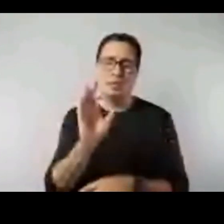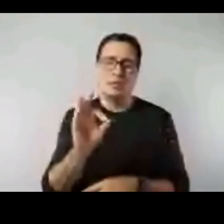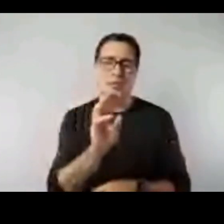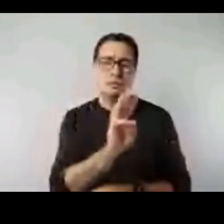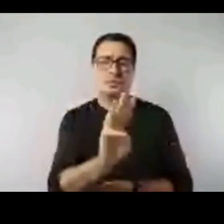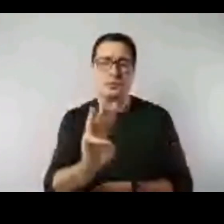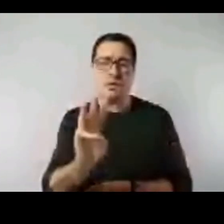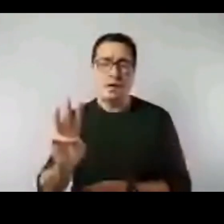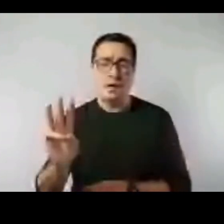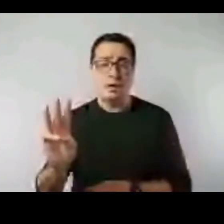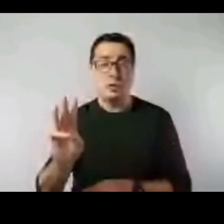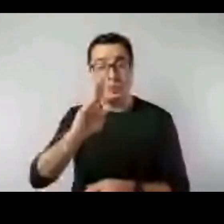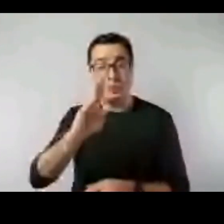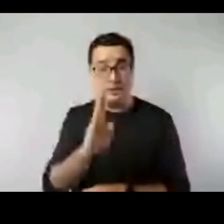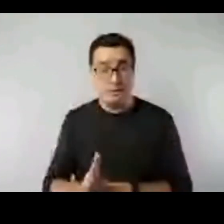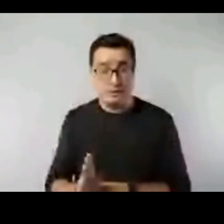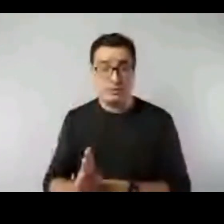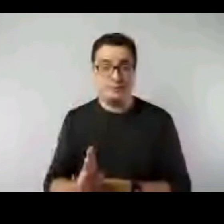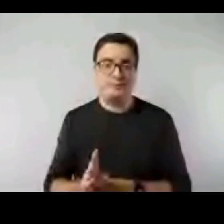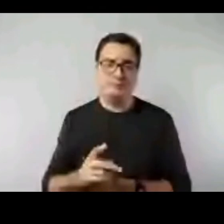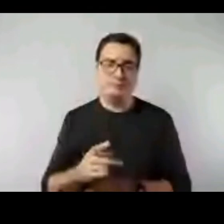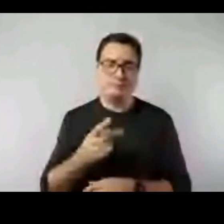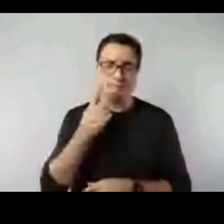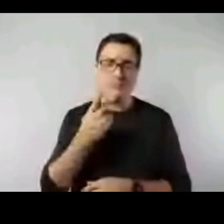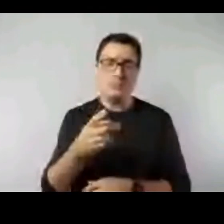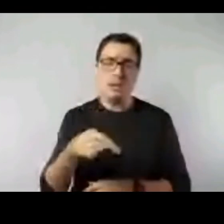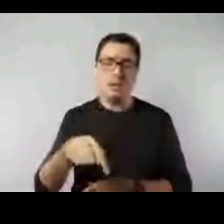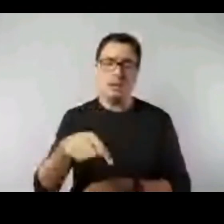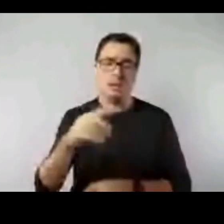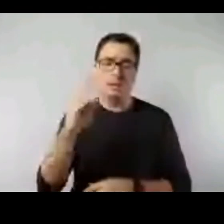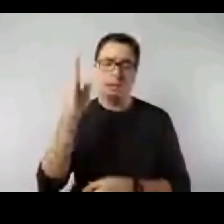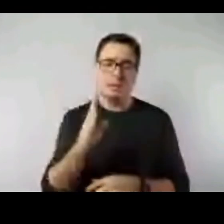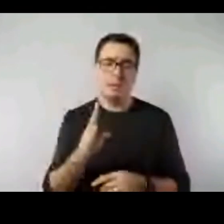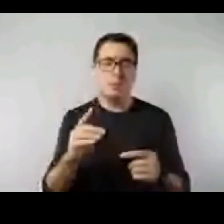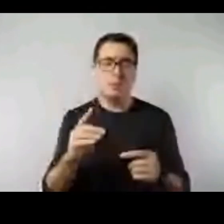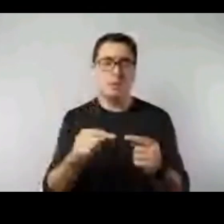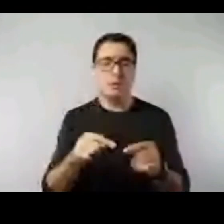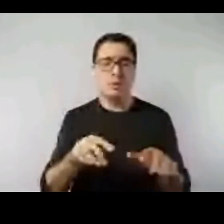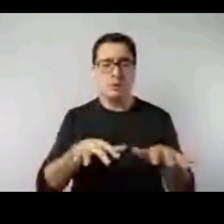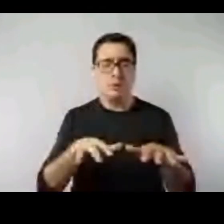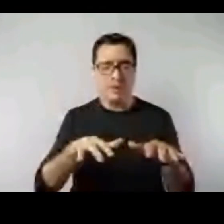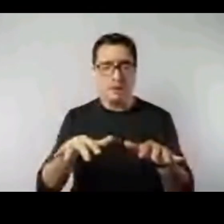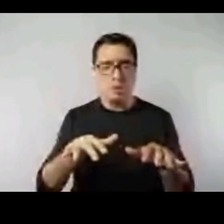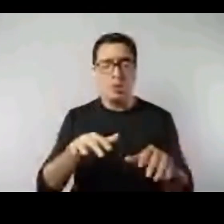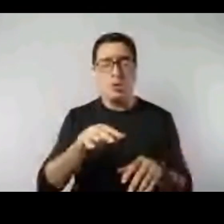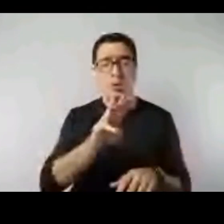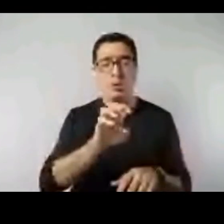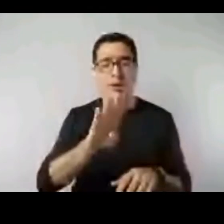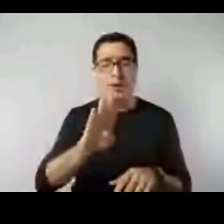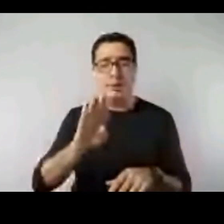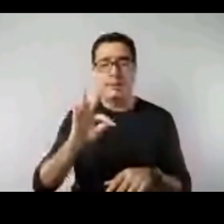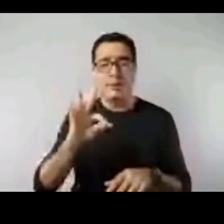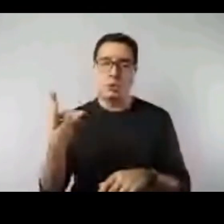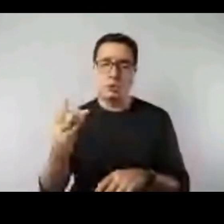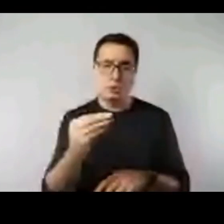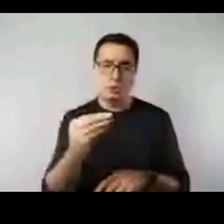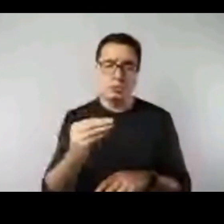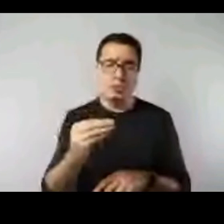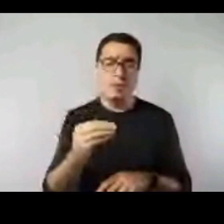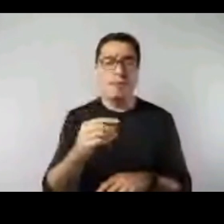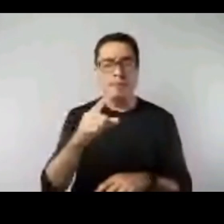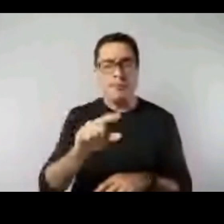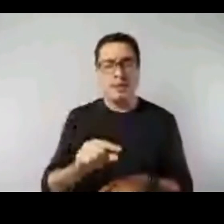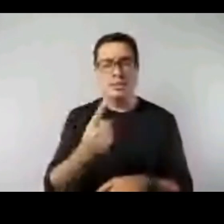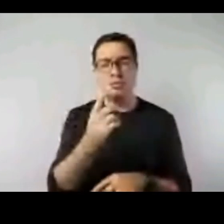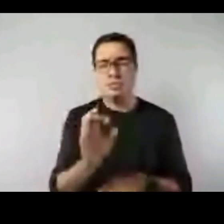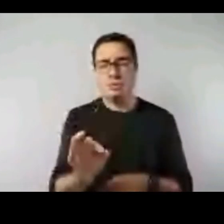Brasil, tá? E eu estou falando isso de acordo com o Movimento Web para Todos. Menos de 1% dos nossos sites